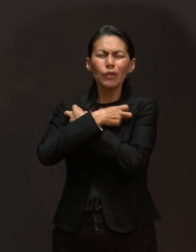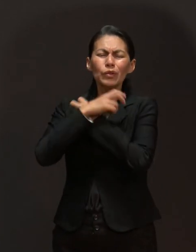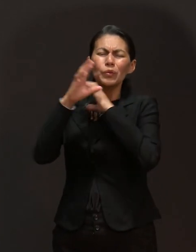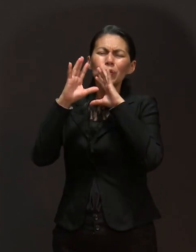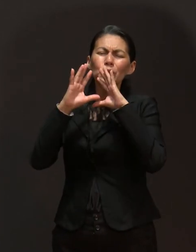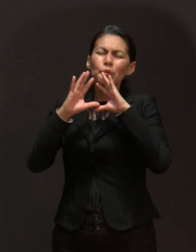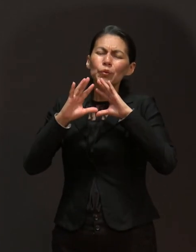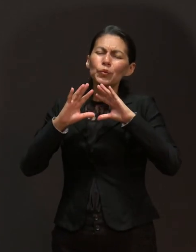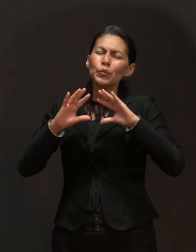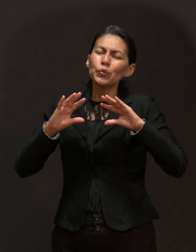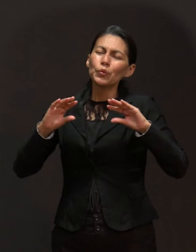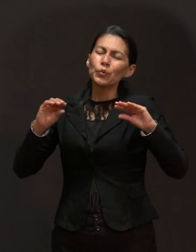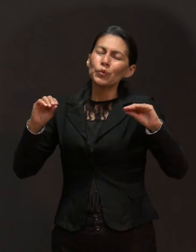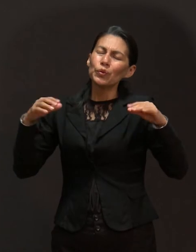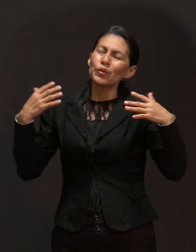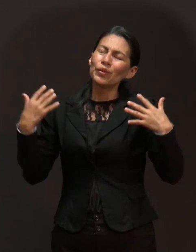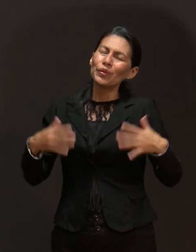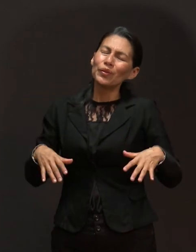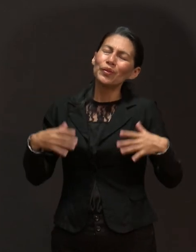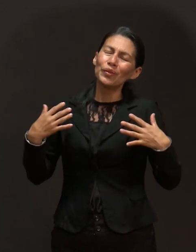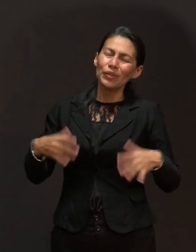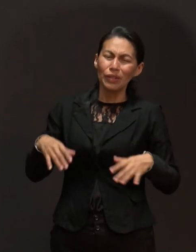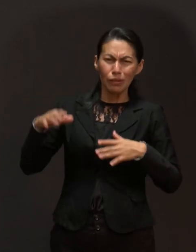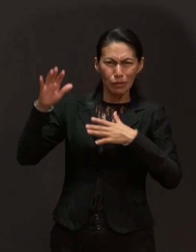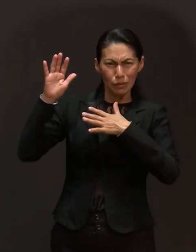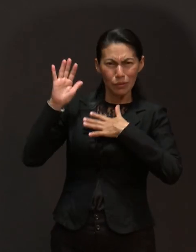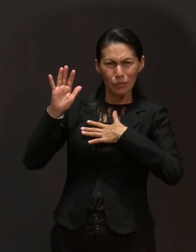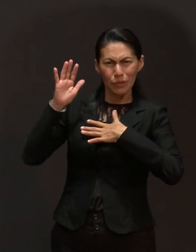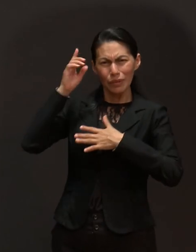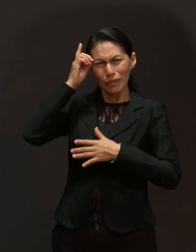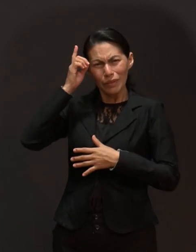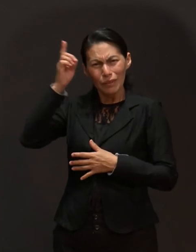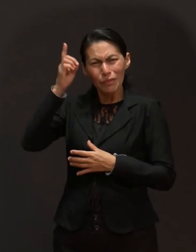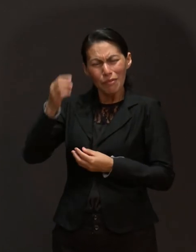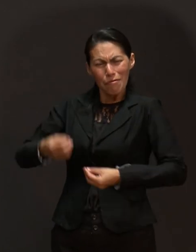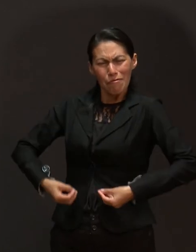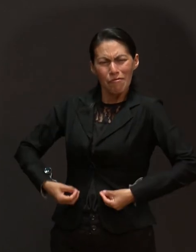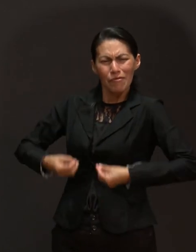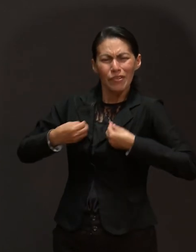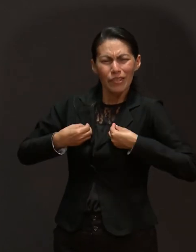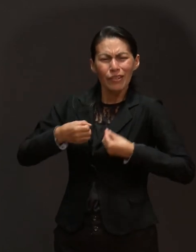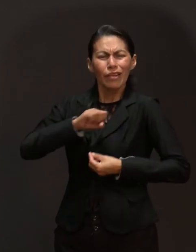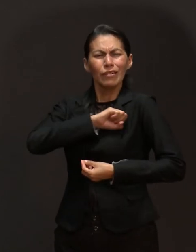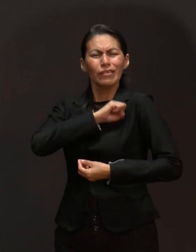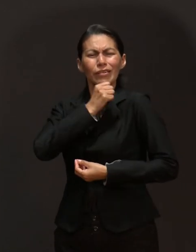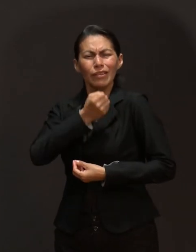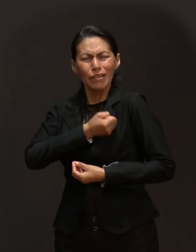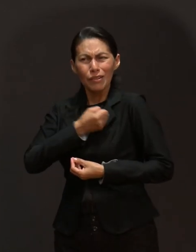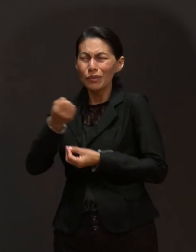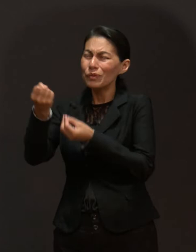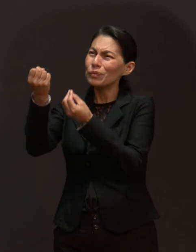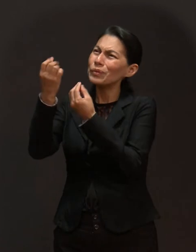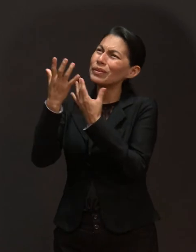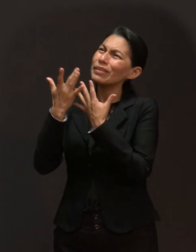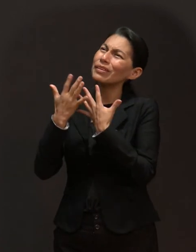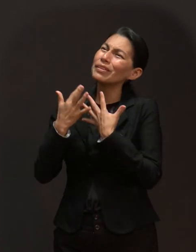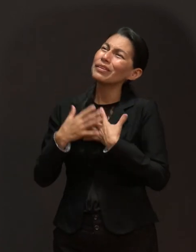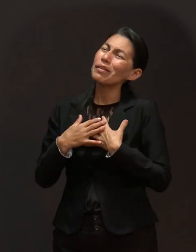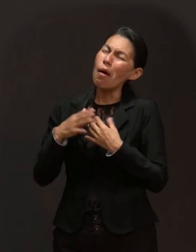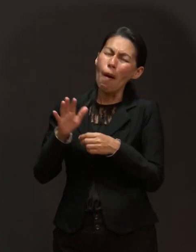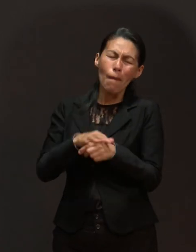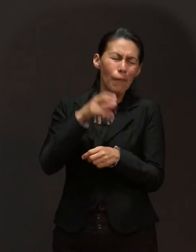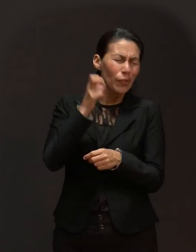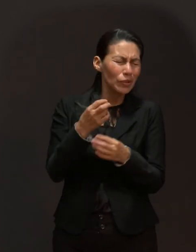también. Promesas. Las promesas de Dios te dan vida y te dan salud también. Por eso es tan